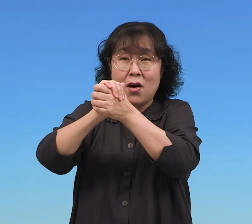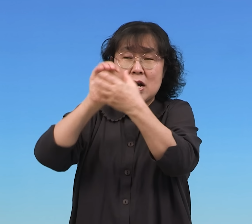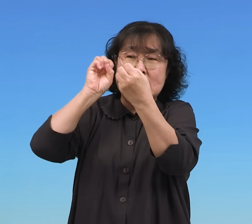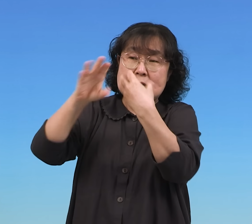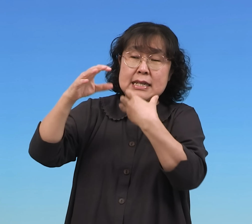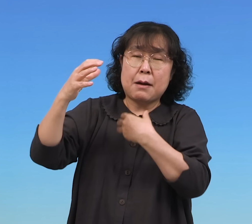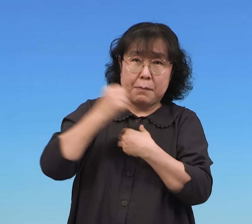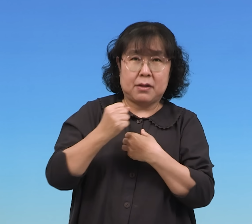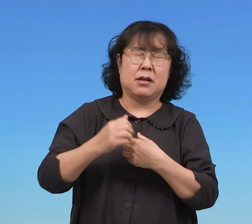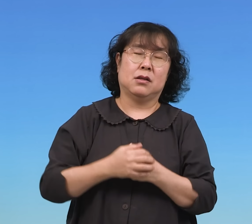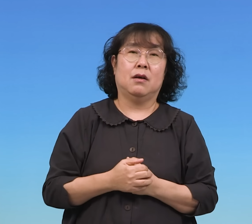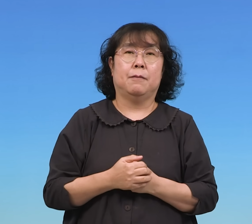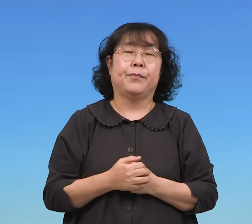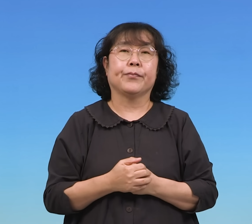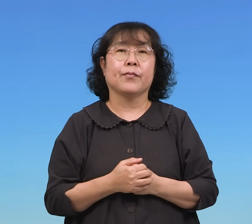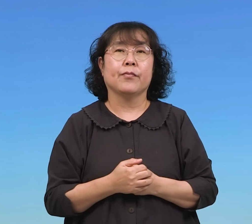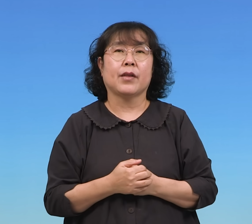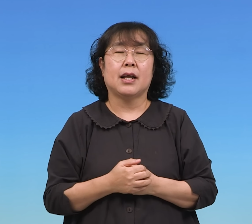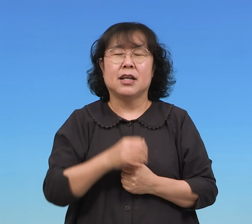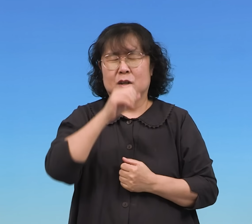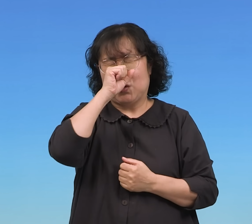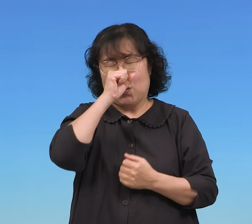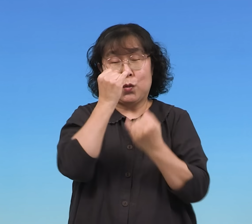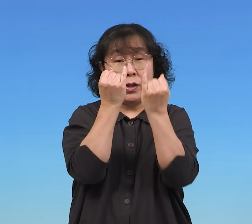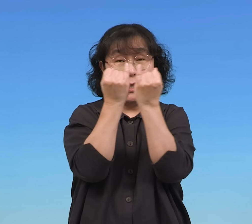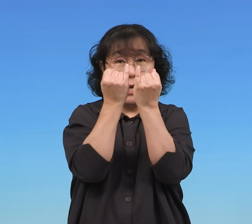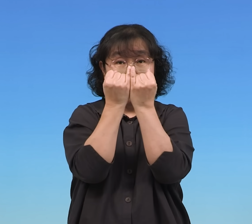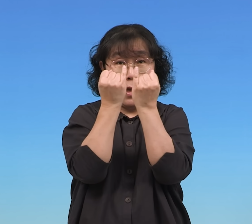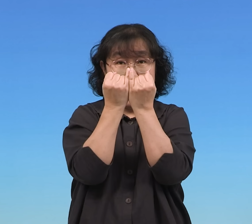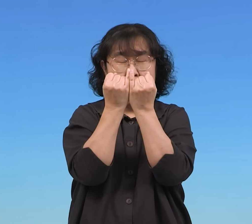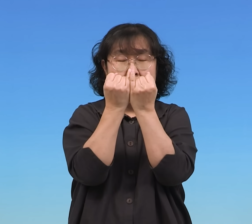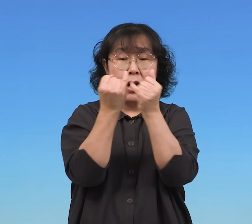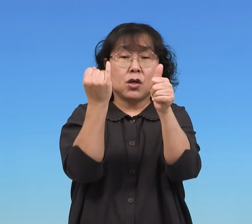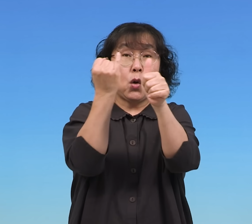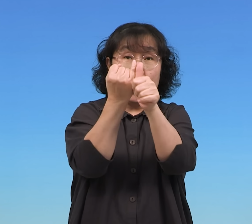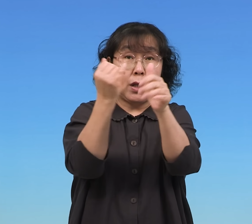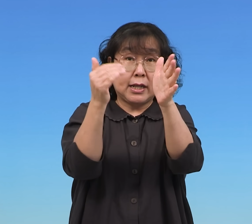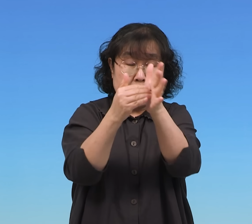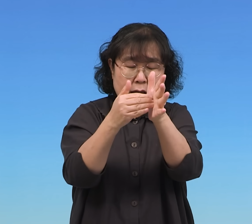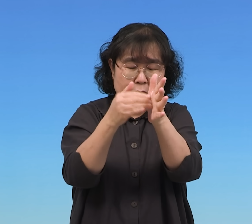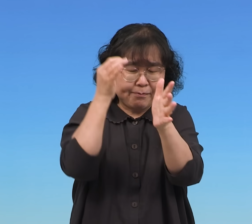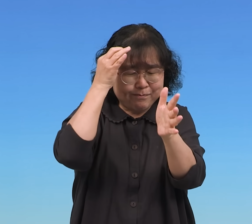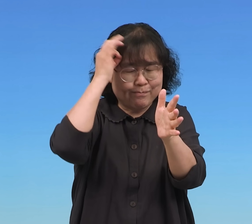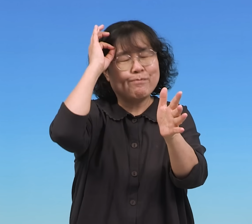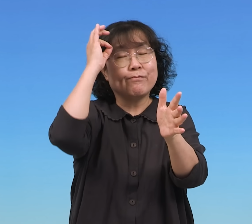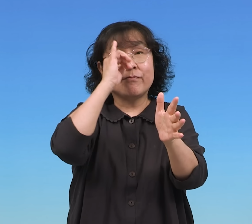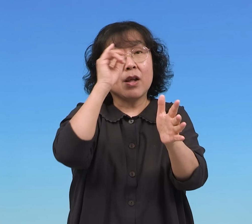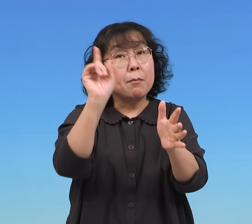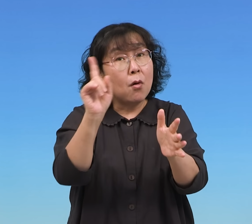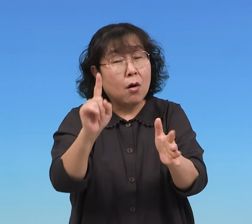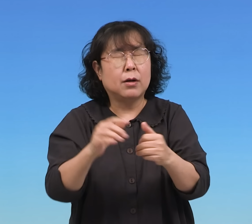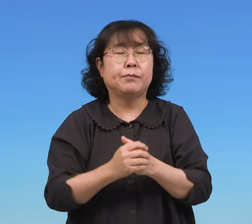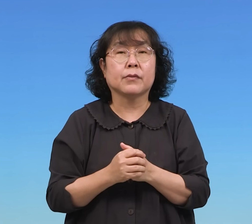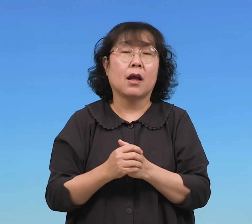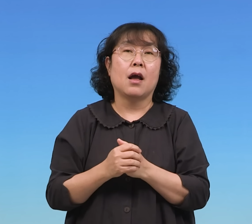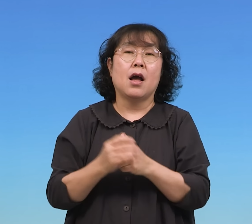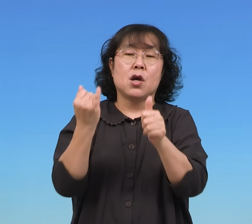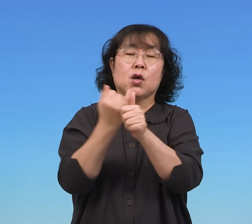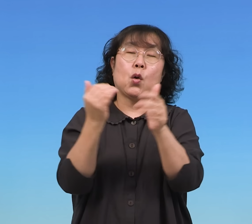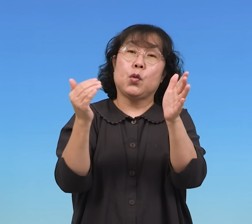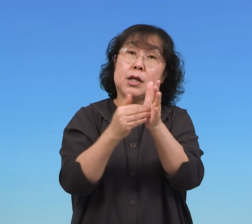응답이 되더라고요. 그래서 이제 참 좋은 자매를 만나서 결혼을 했는데요, 제가 깨달은 게 뭔지 아십니까?